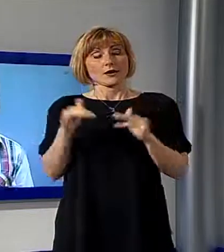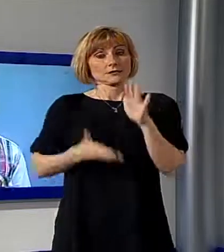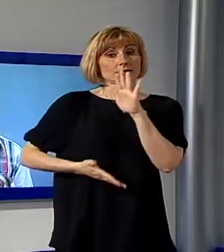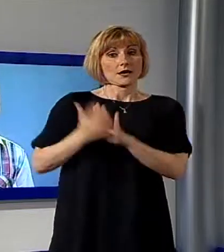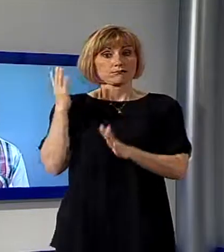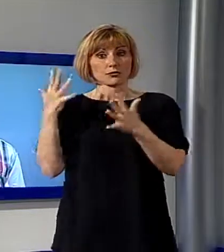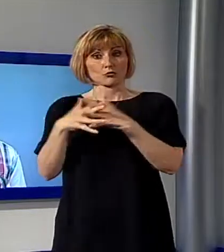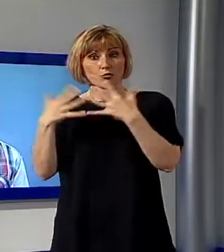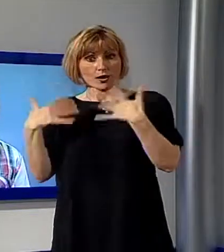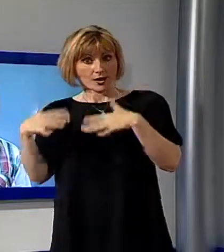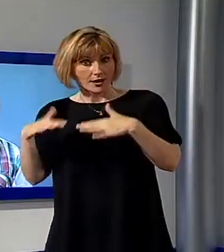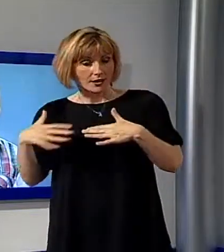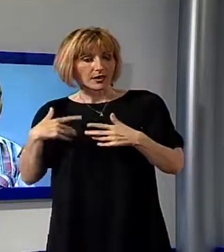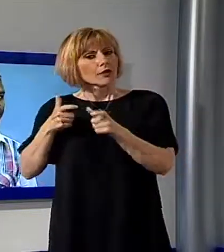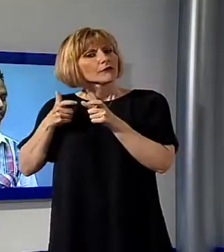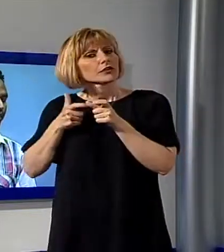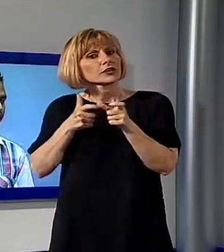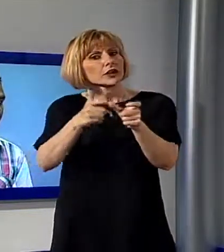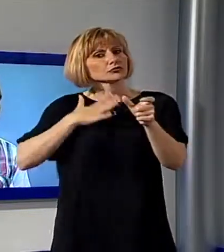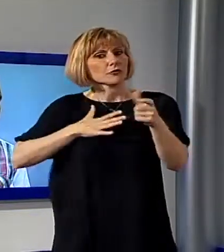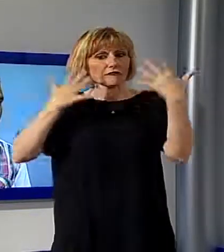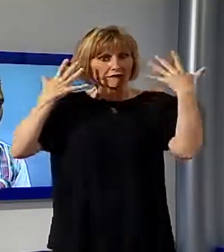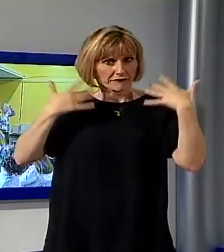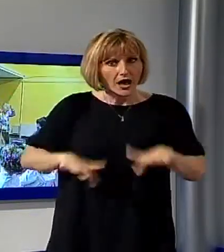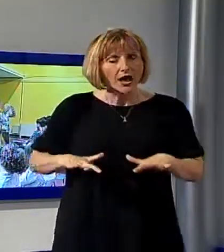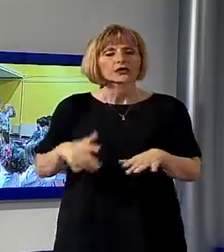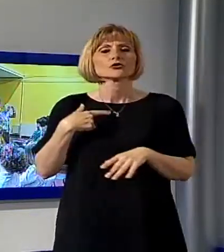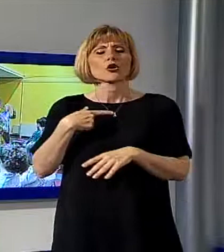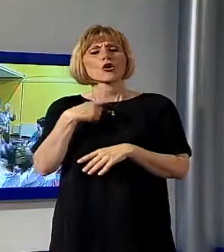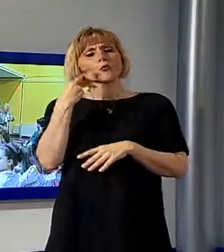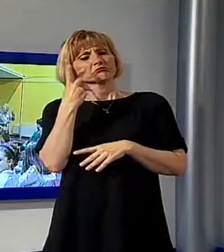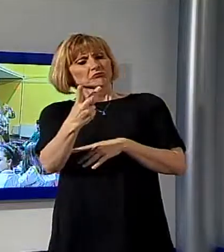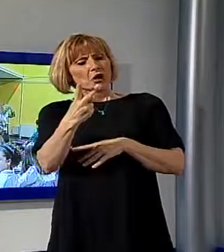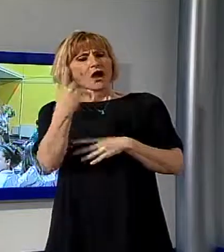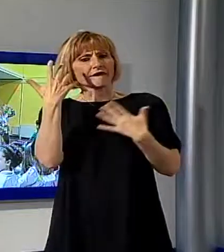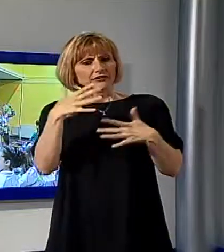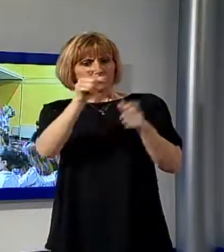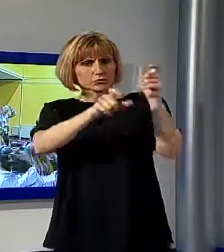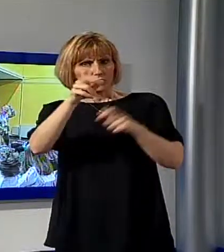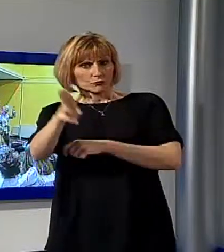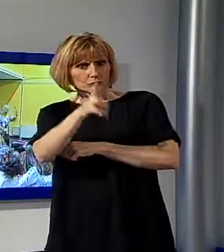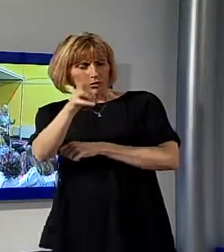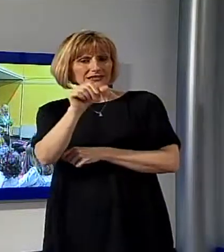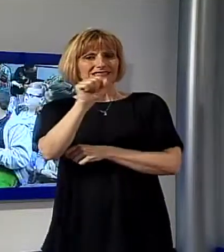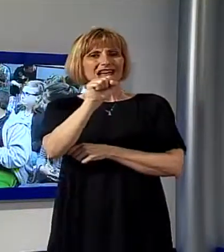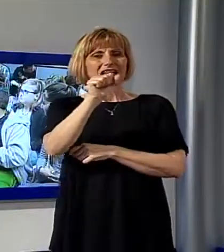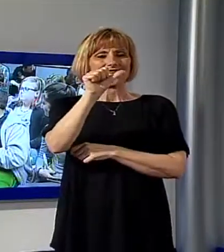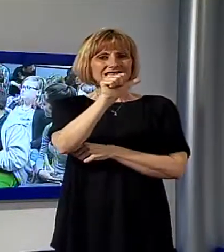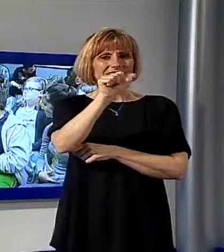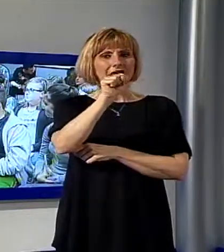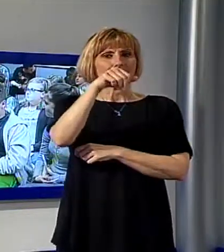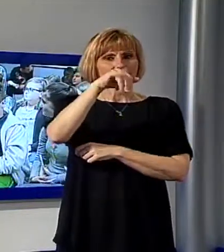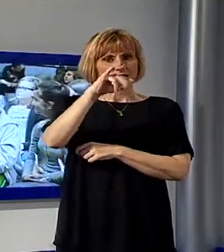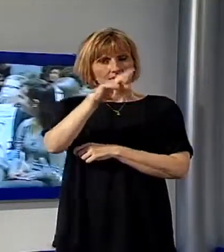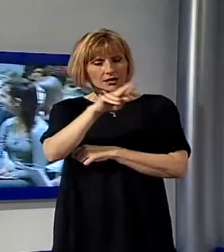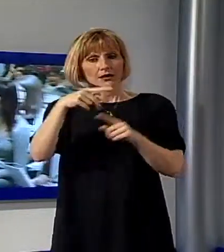affrontato il viaggio della speranza e conoscono bene le storie di chi in mare muore ogni giorno. Salih e Karim sono due migranti che